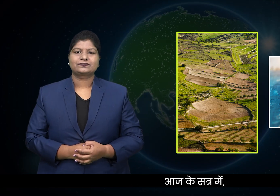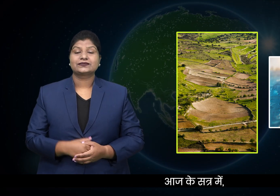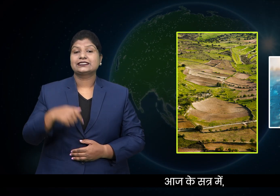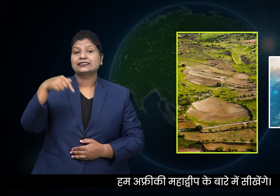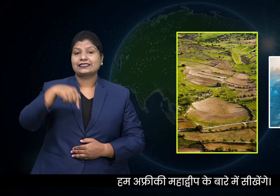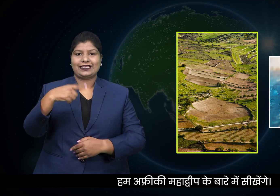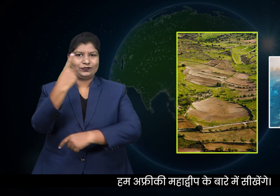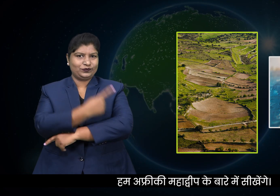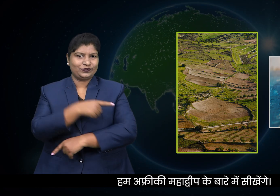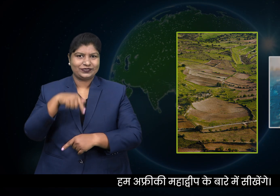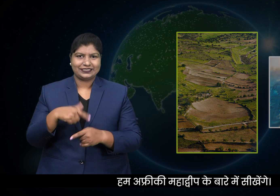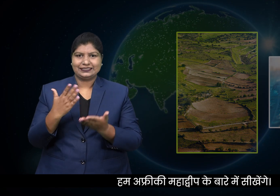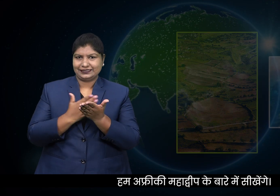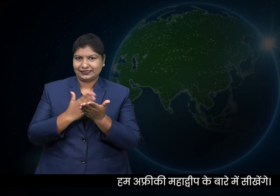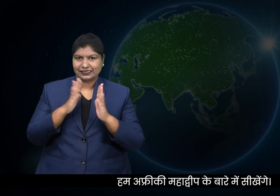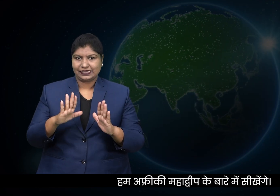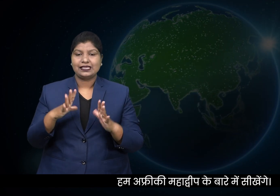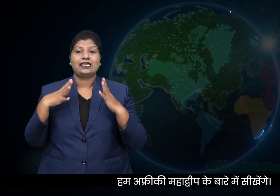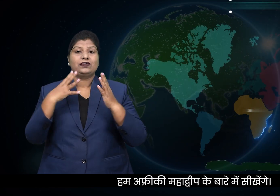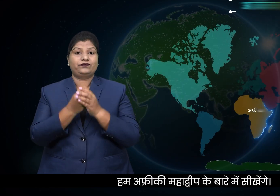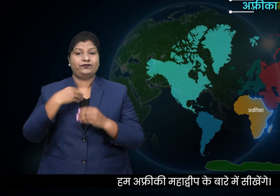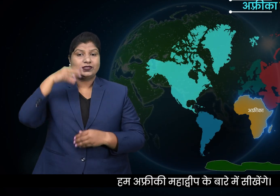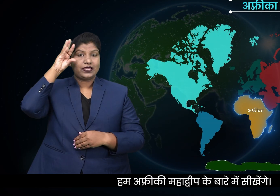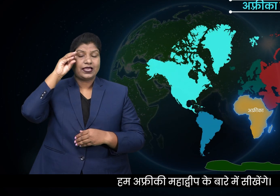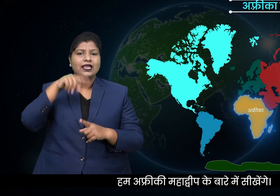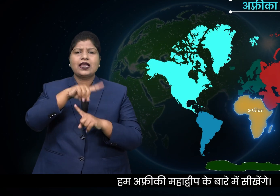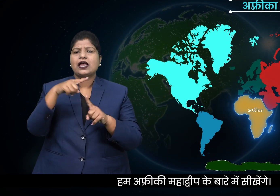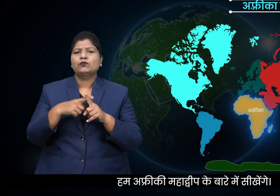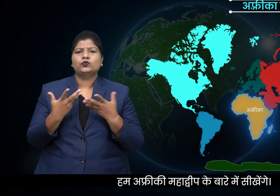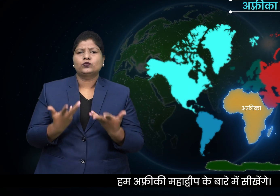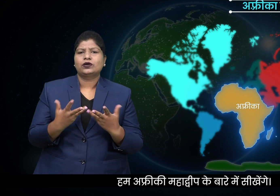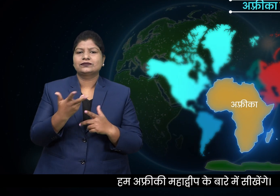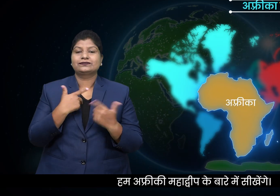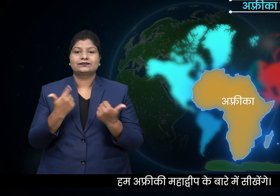आज के सत्र में हम अफ्रीका महाद्वीप के बारे में सीखेंगे।